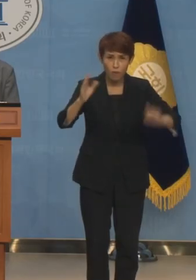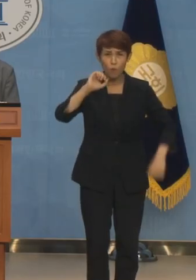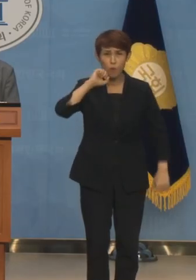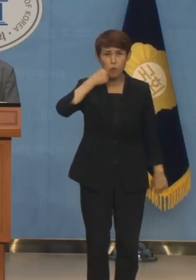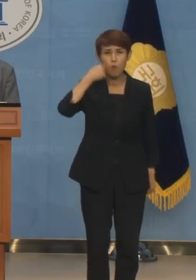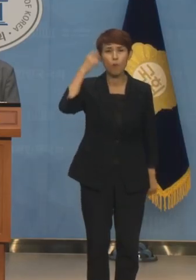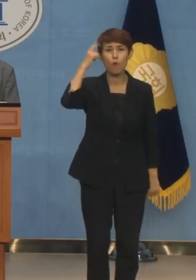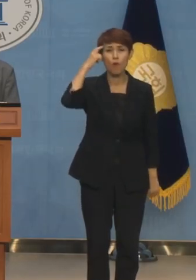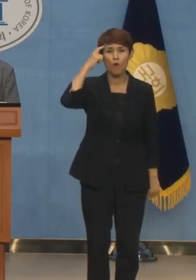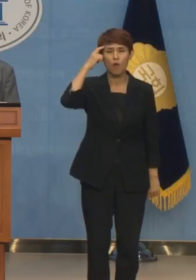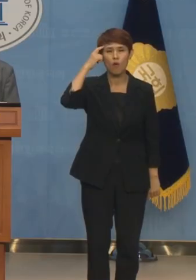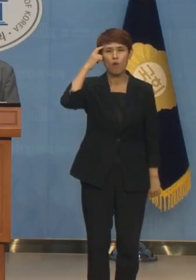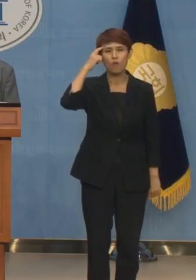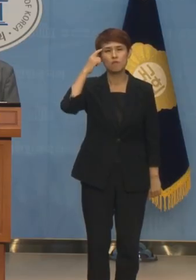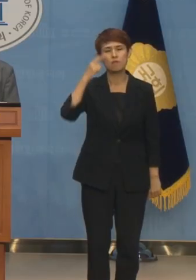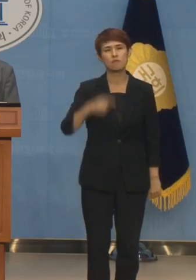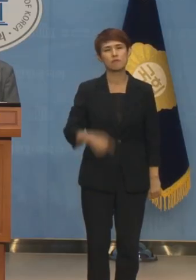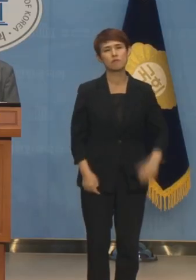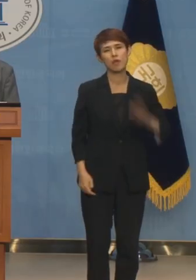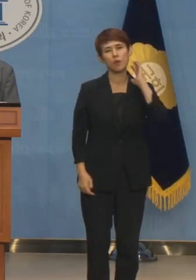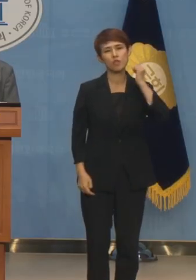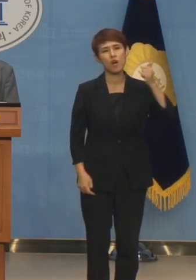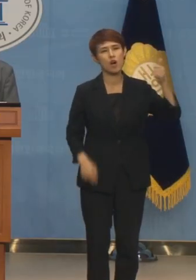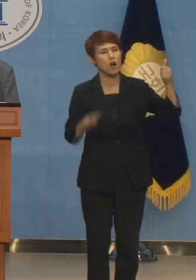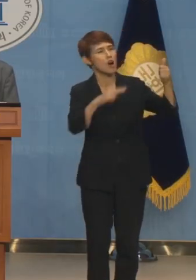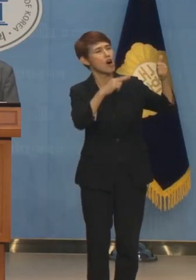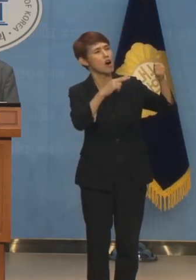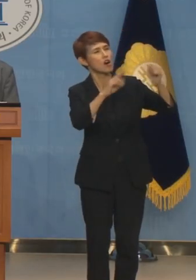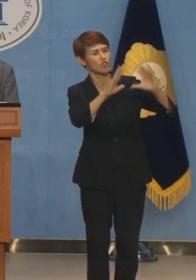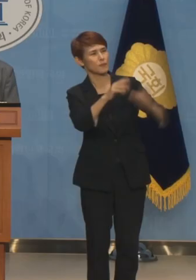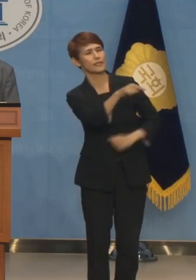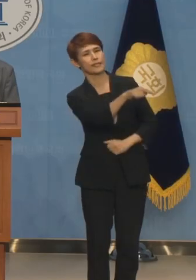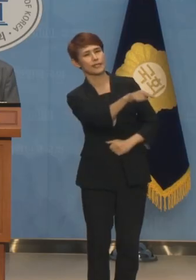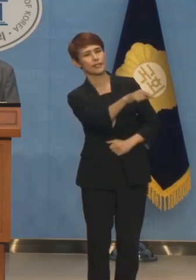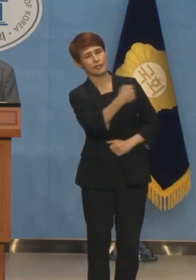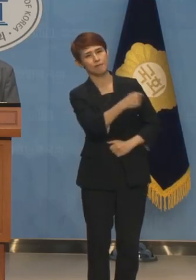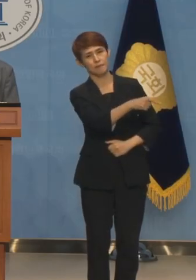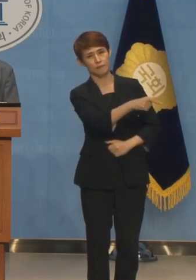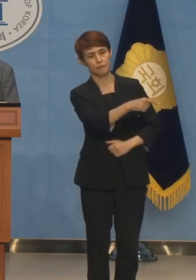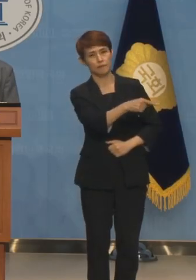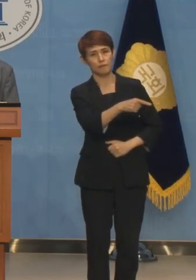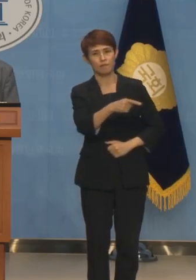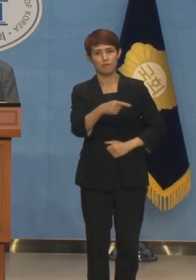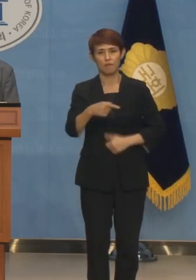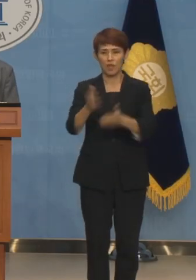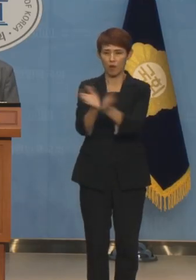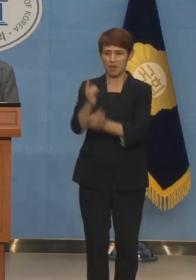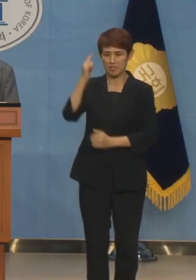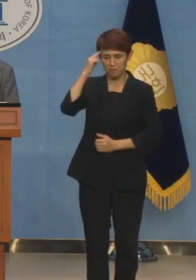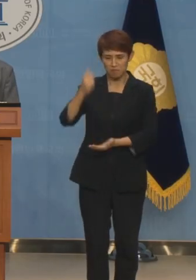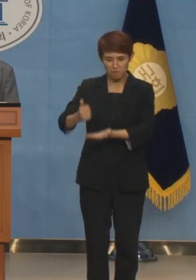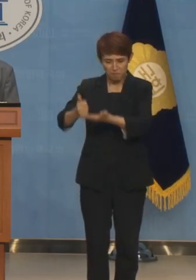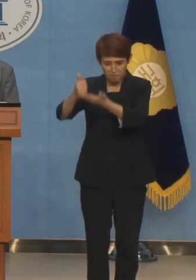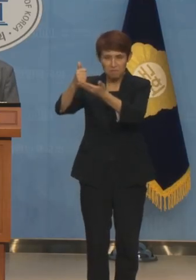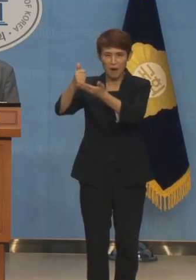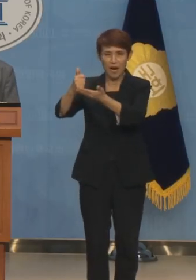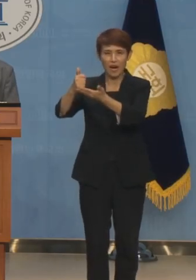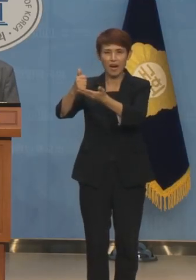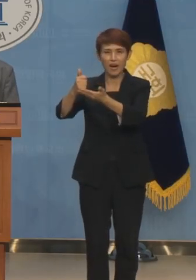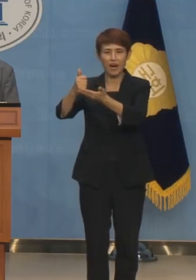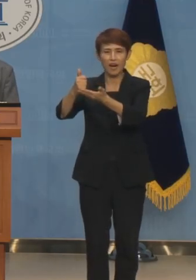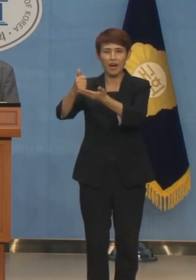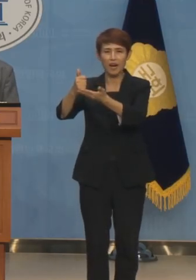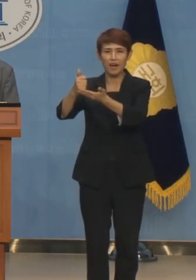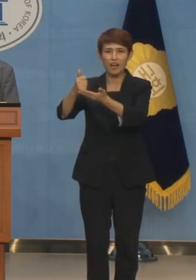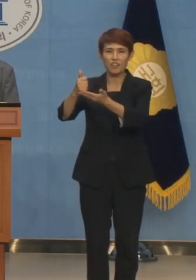이유는 용산만 쳐다보는 국힘이 있고 당원의 뜻을 존중한다며 개딸들의